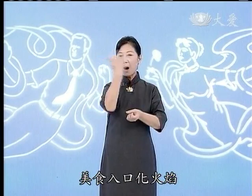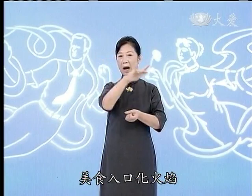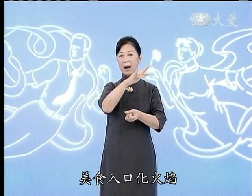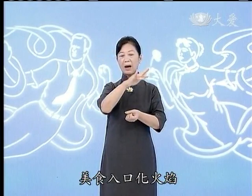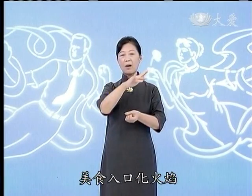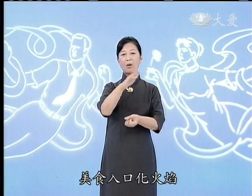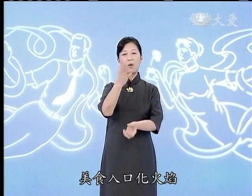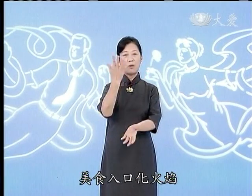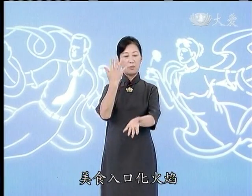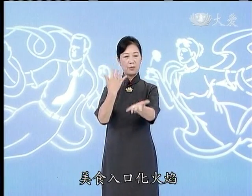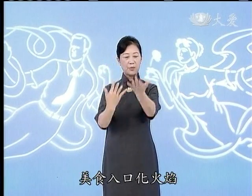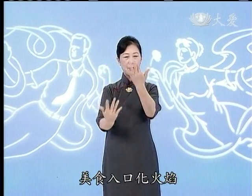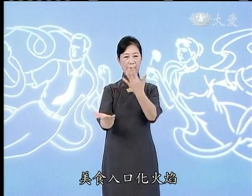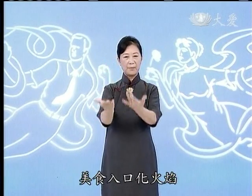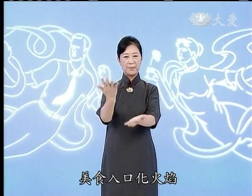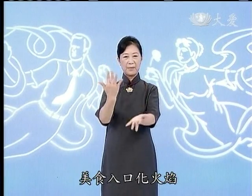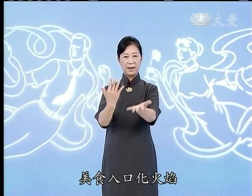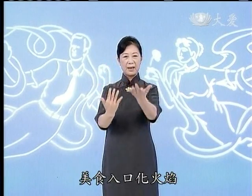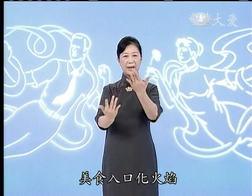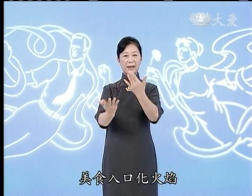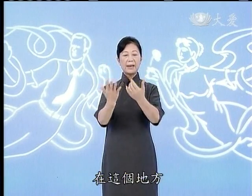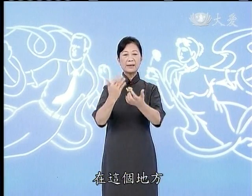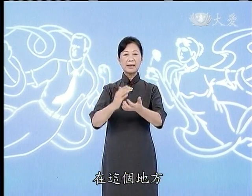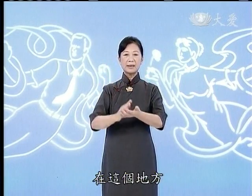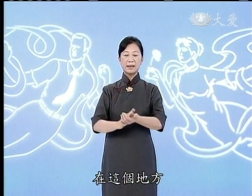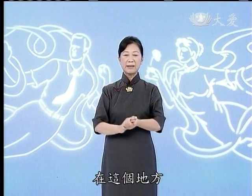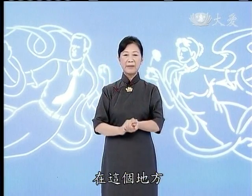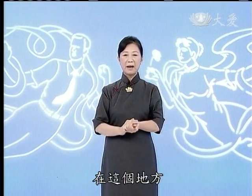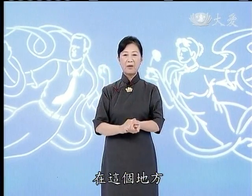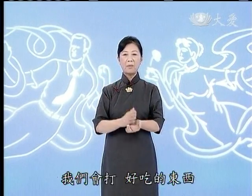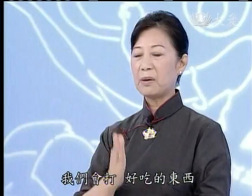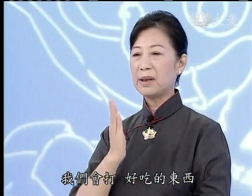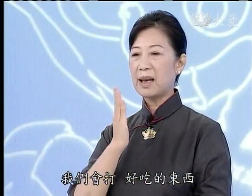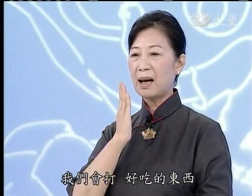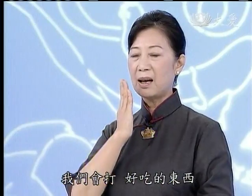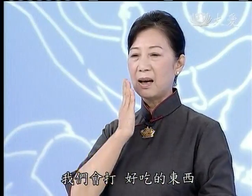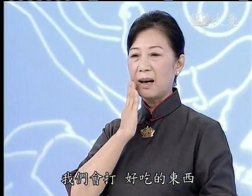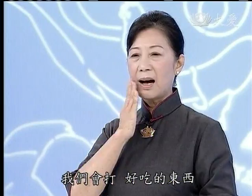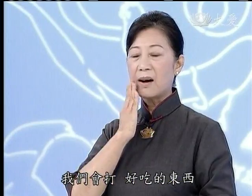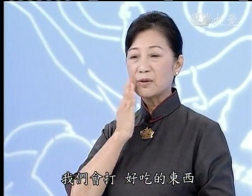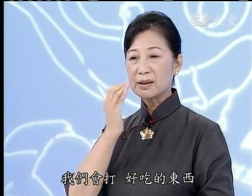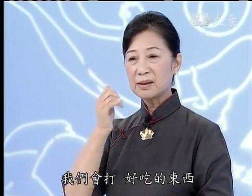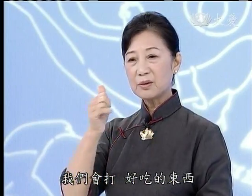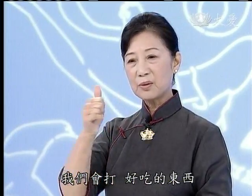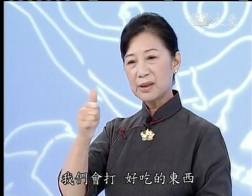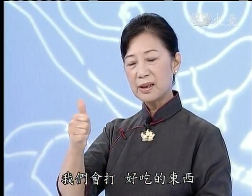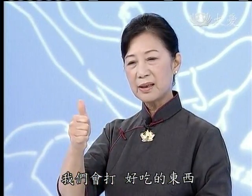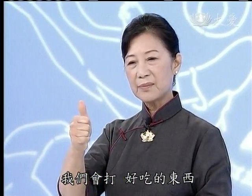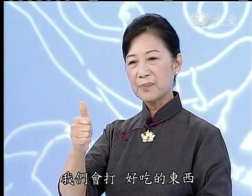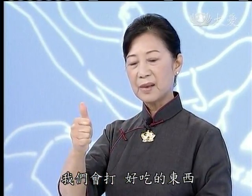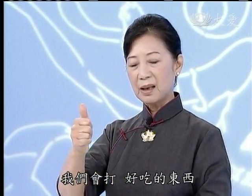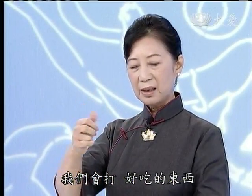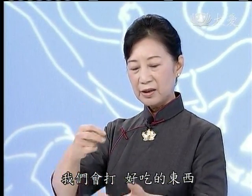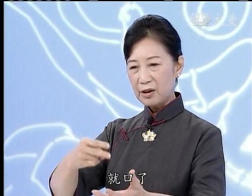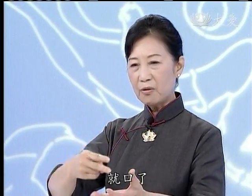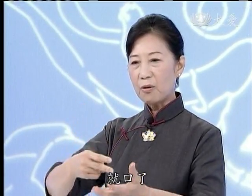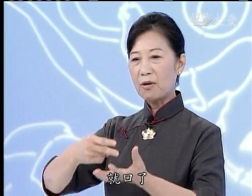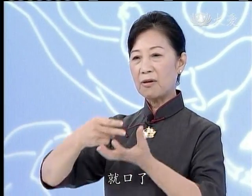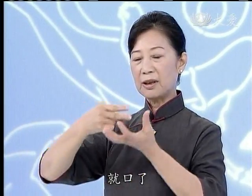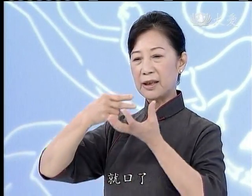化红咽，那在这个地方我们会打好吃的东西就口了，